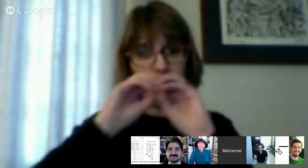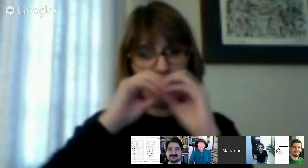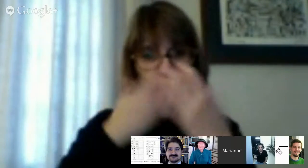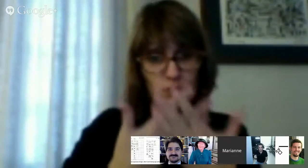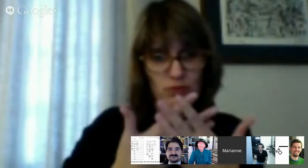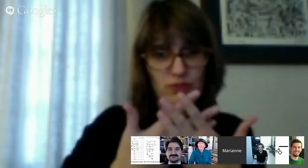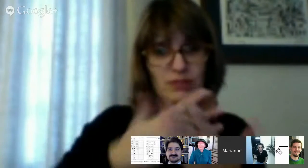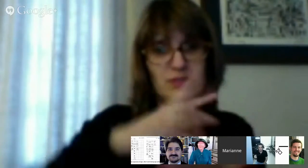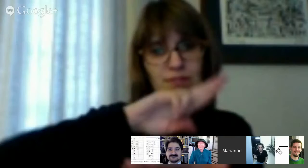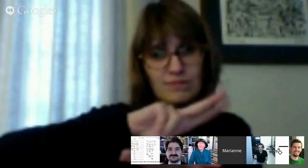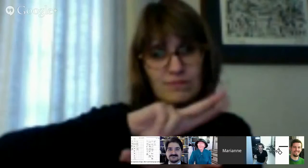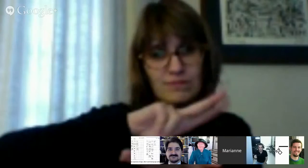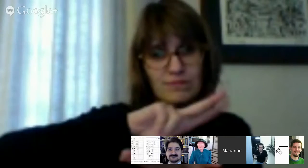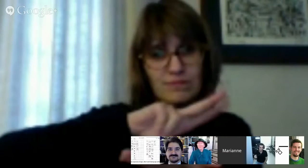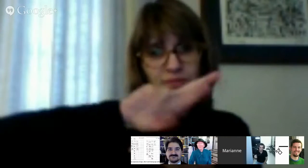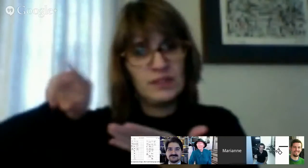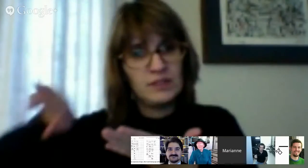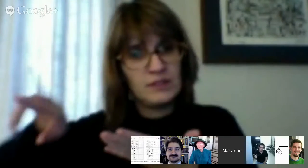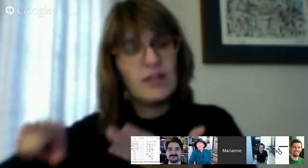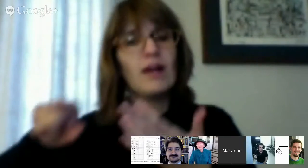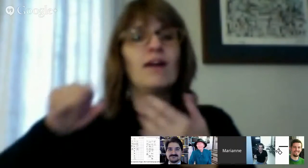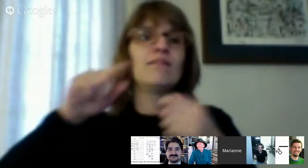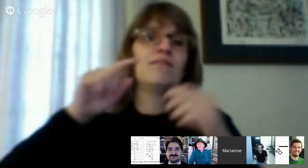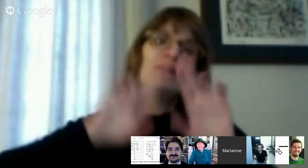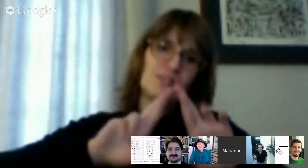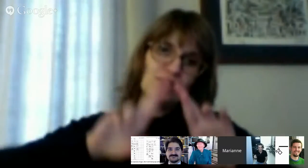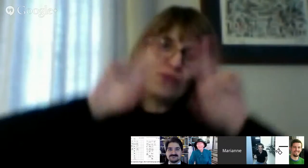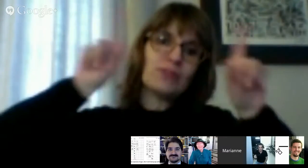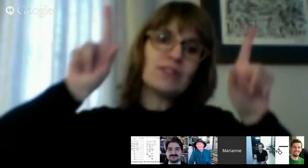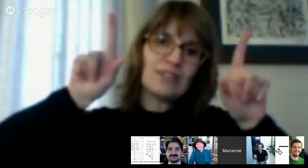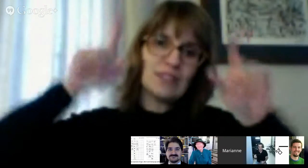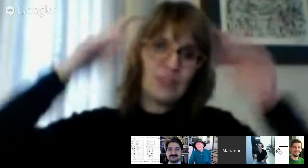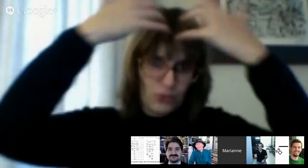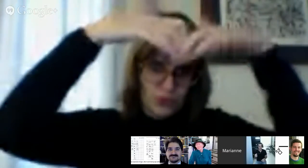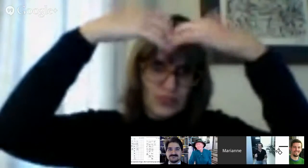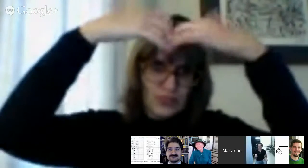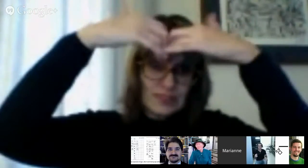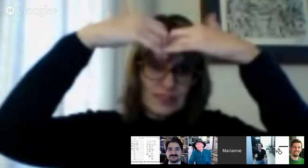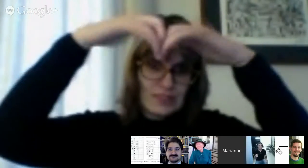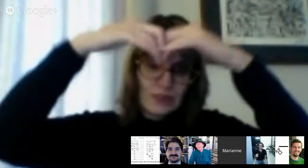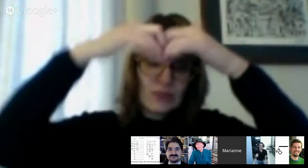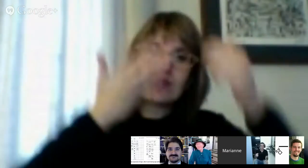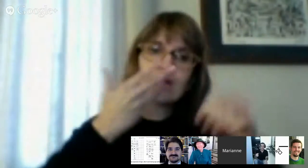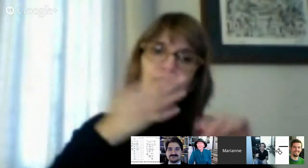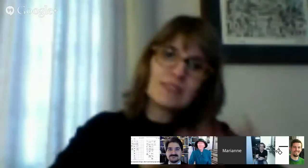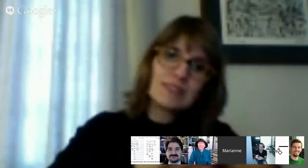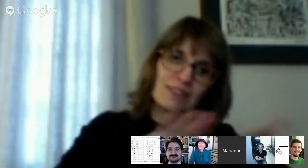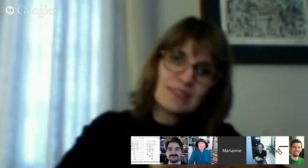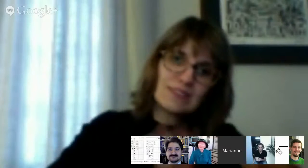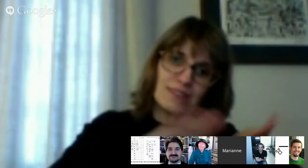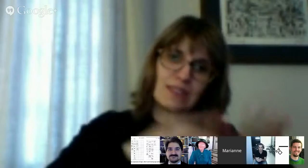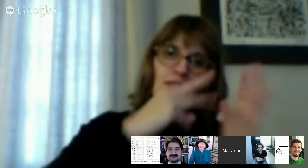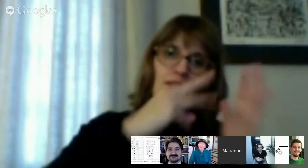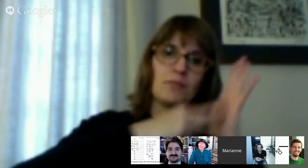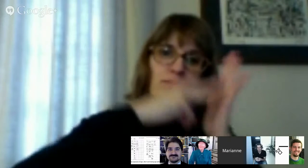Então nós podemos ver esses materiais que